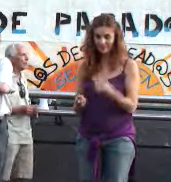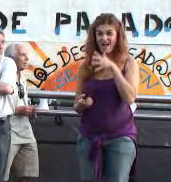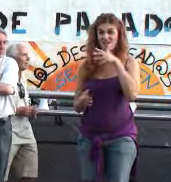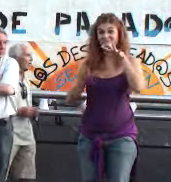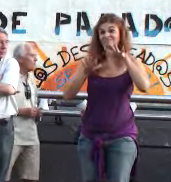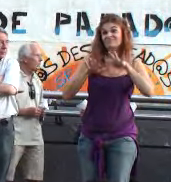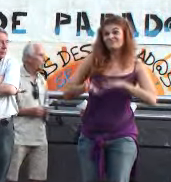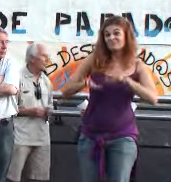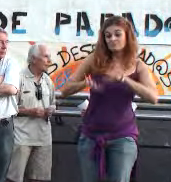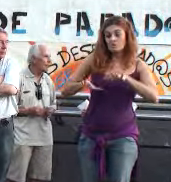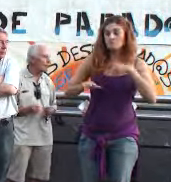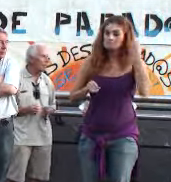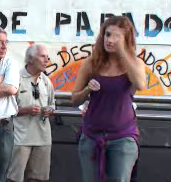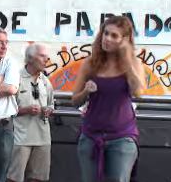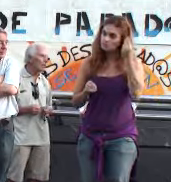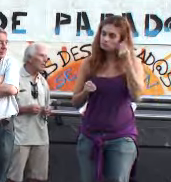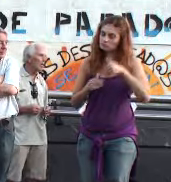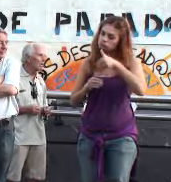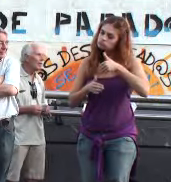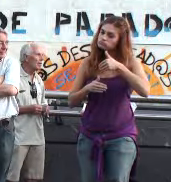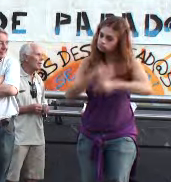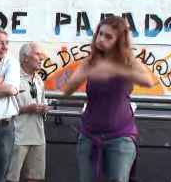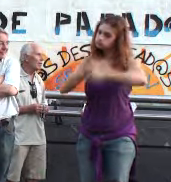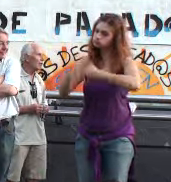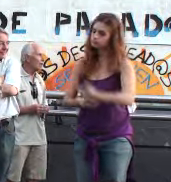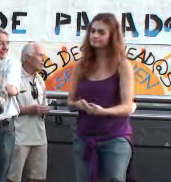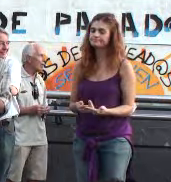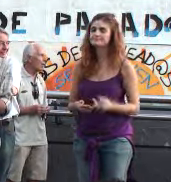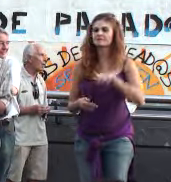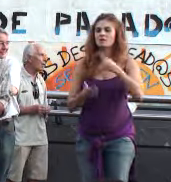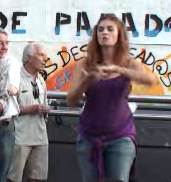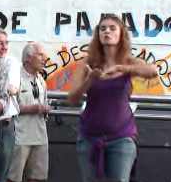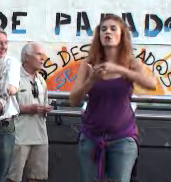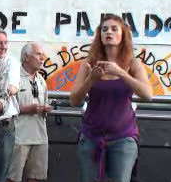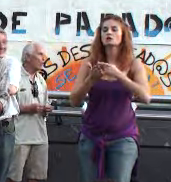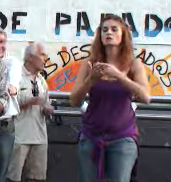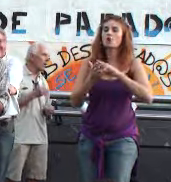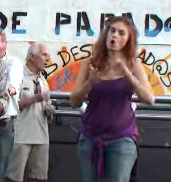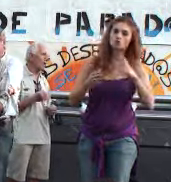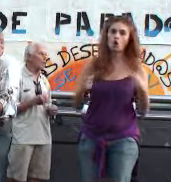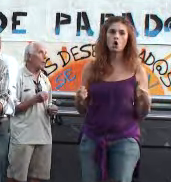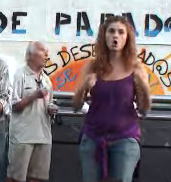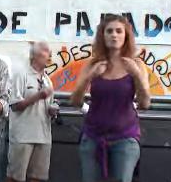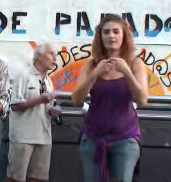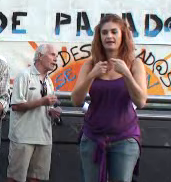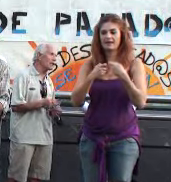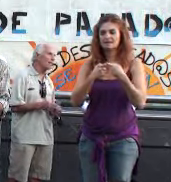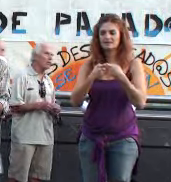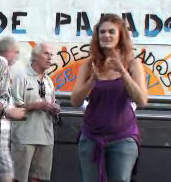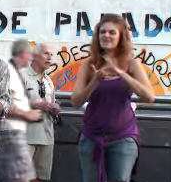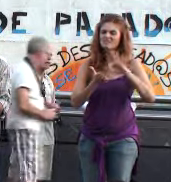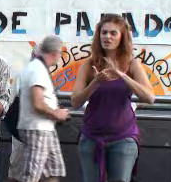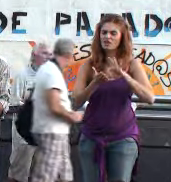esperamos que se recupere y se ponga en marcha. Un proyecto de cooperativa de servicios